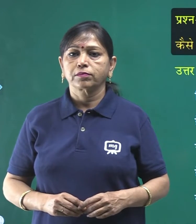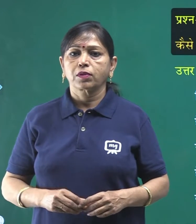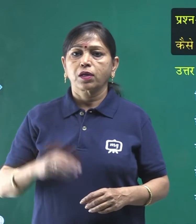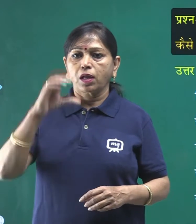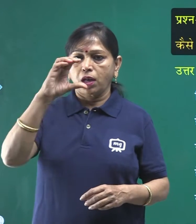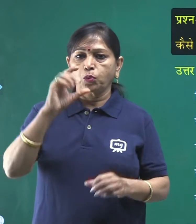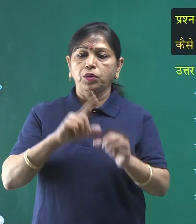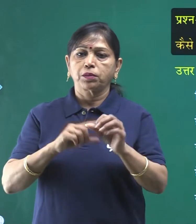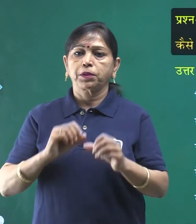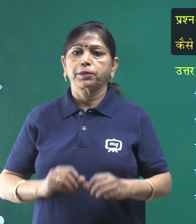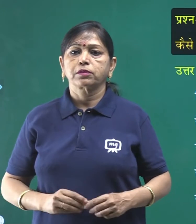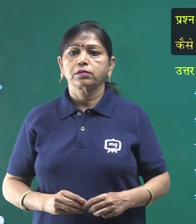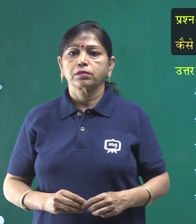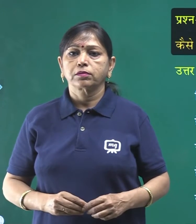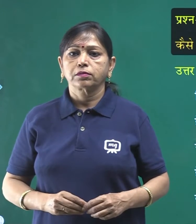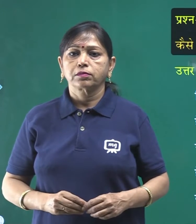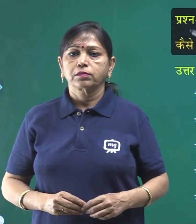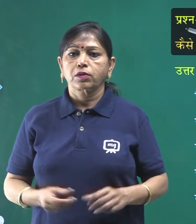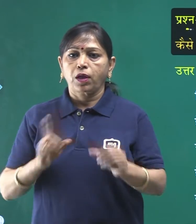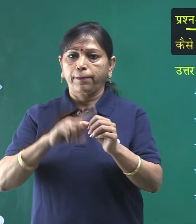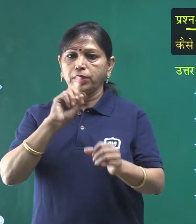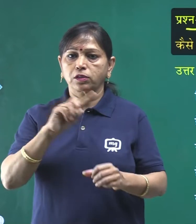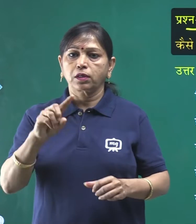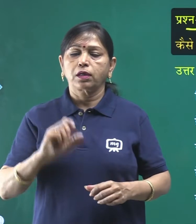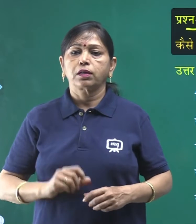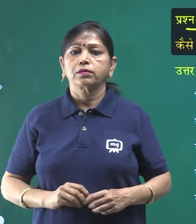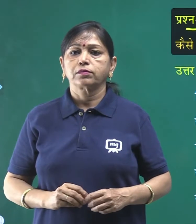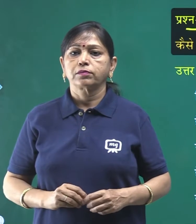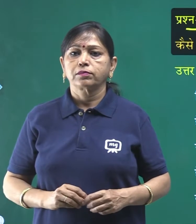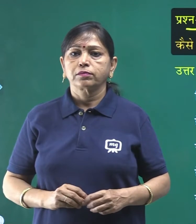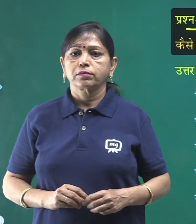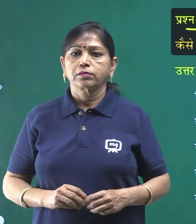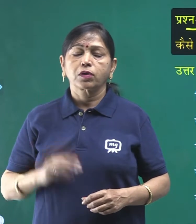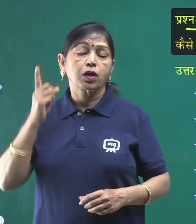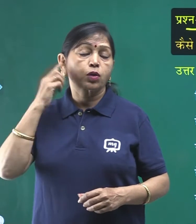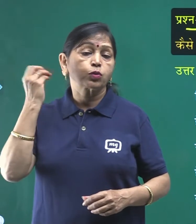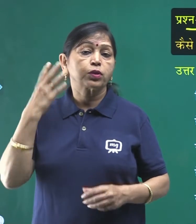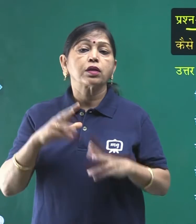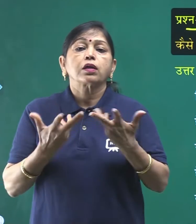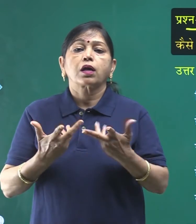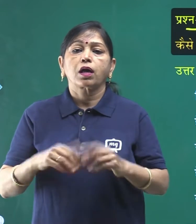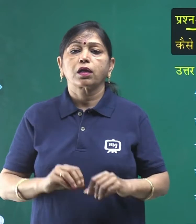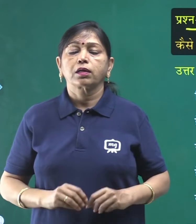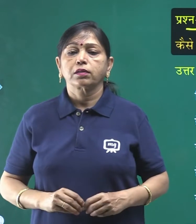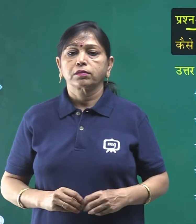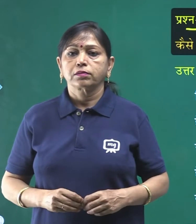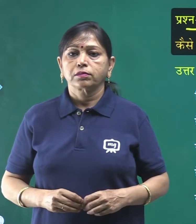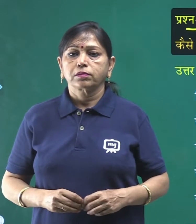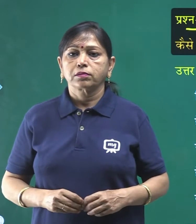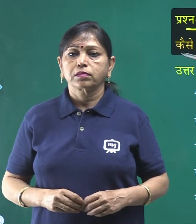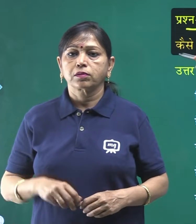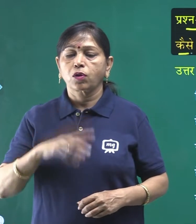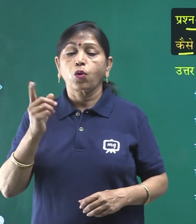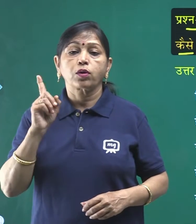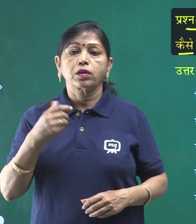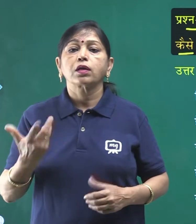लघुत्तरात्मक प्रश्न। प्रश्न 11, ध्वनि क्या है और ये